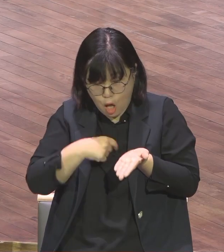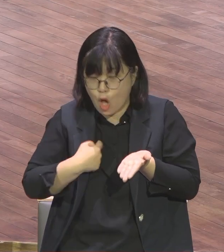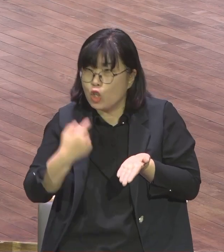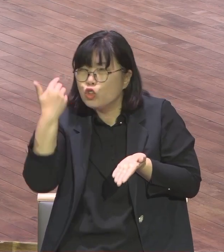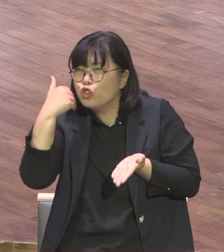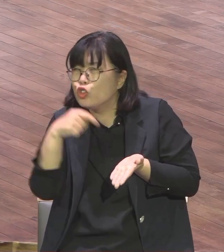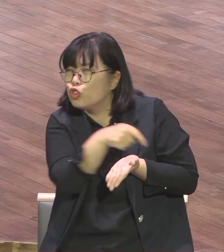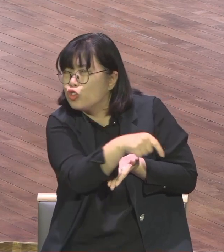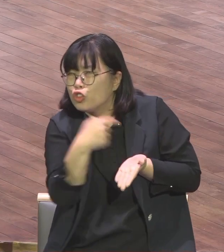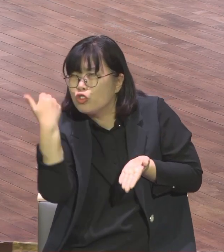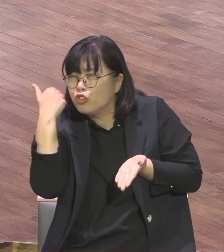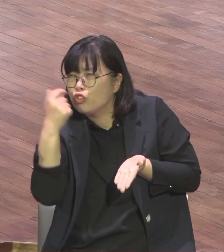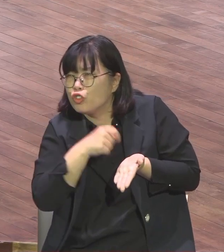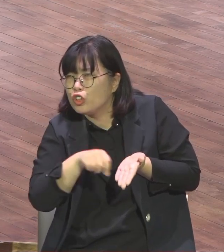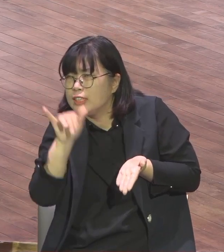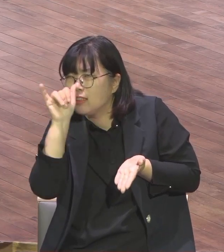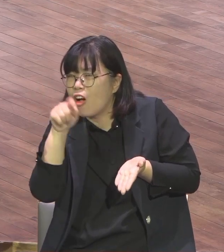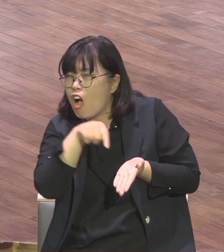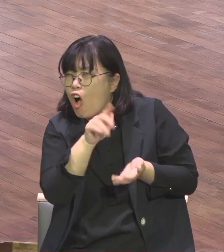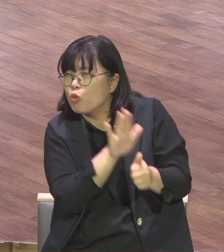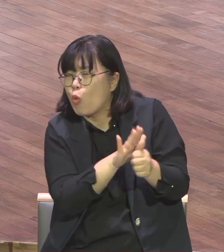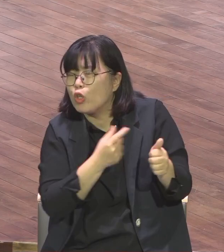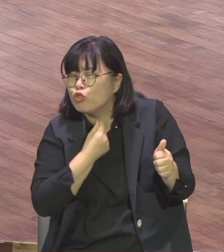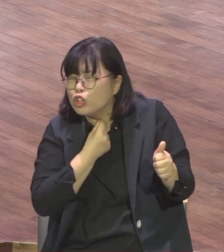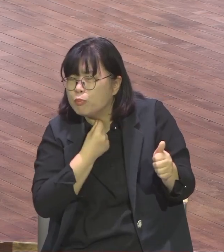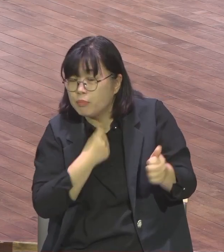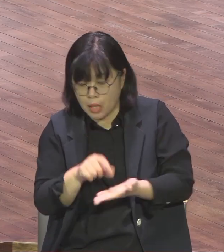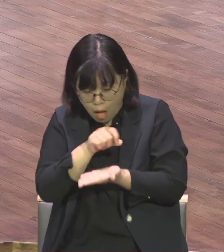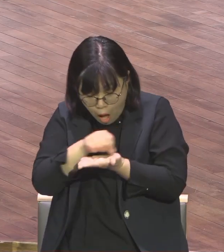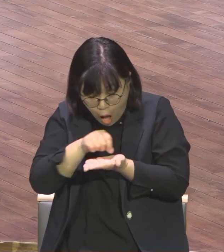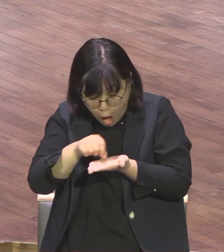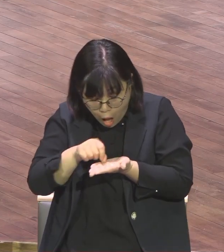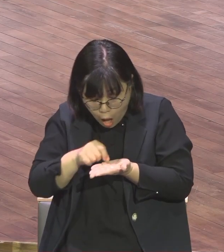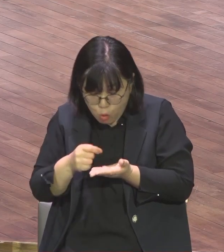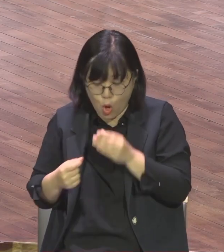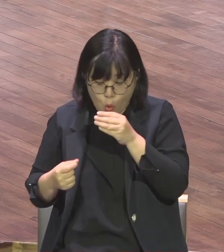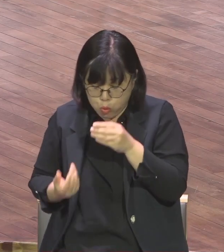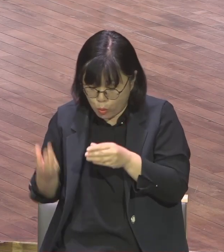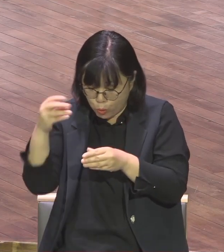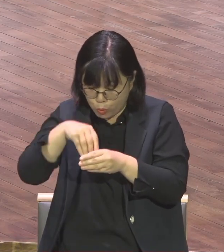보고 그대로 객관적으로 진단해서 그렇게 헌금을 올바로 쓰도록 한다니까요.